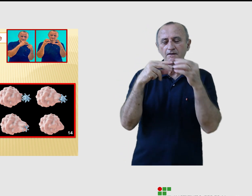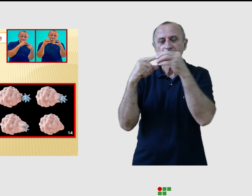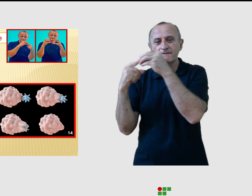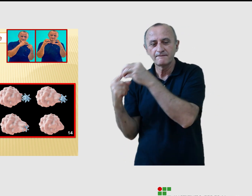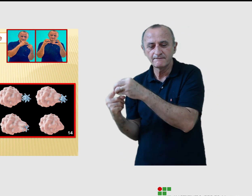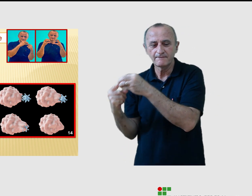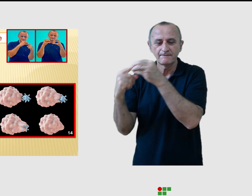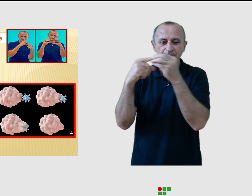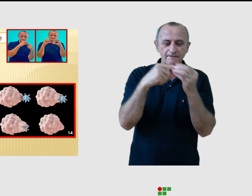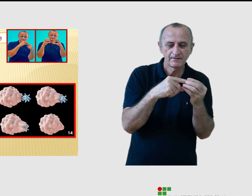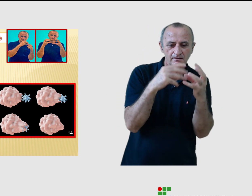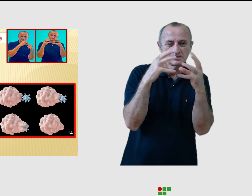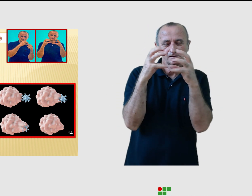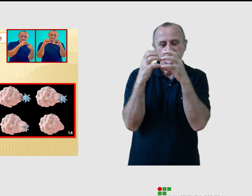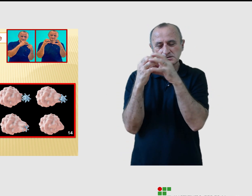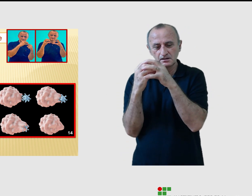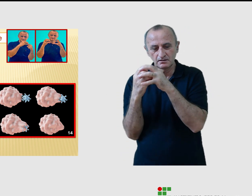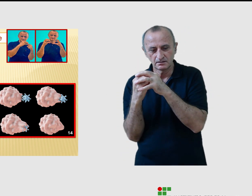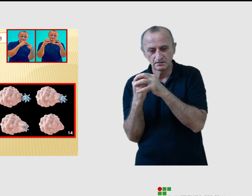endocitose,